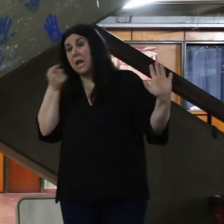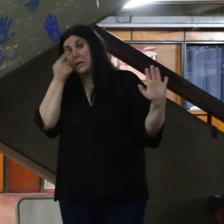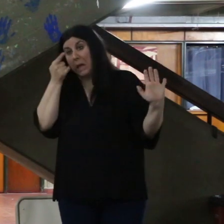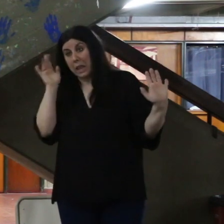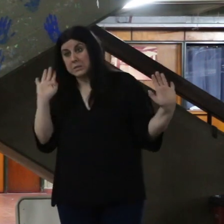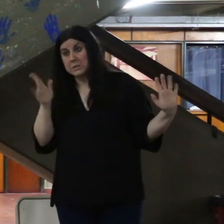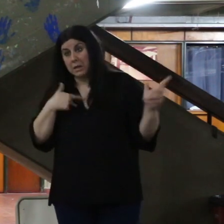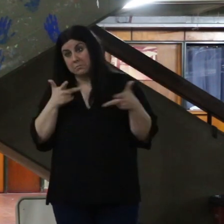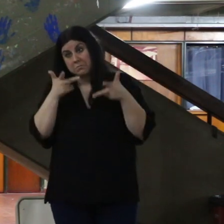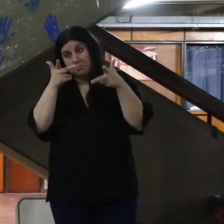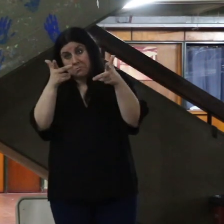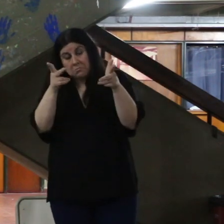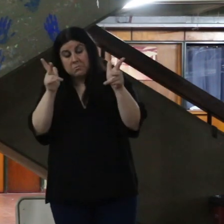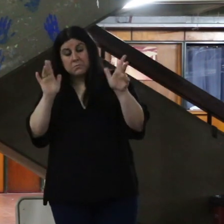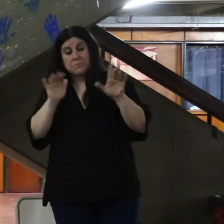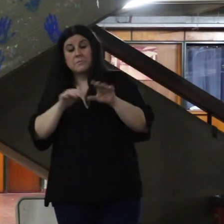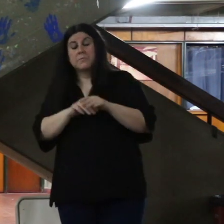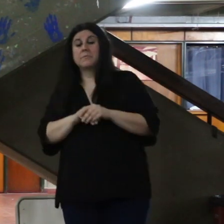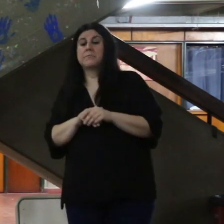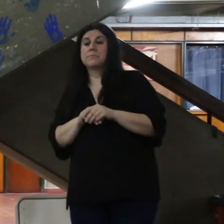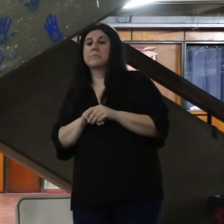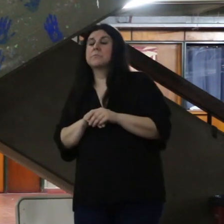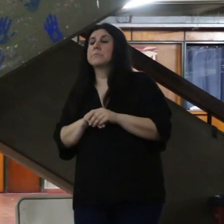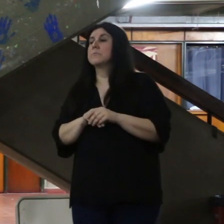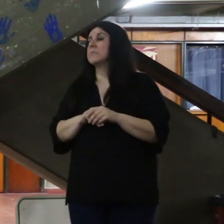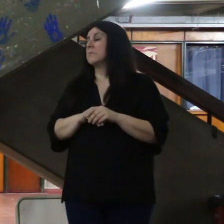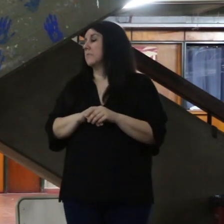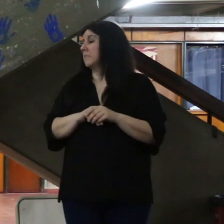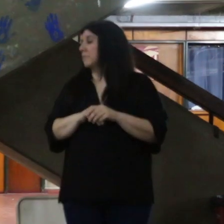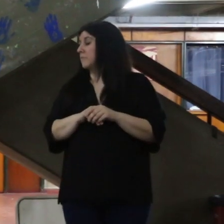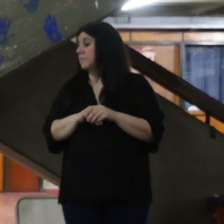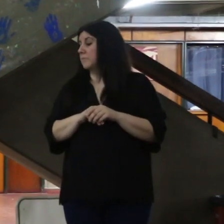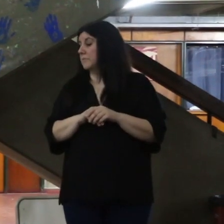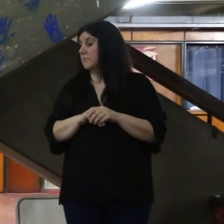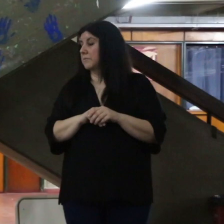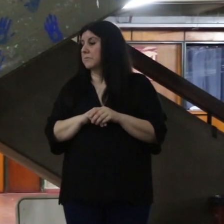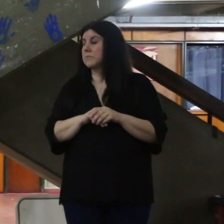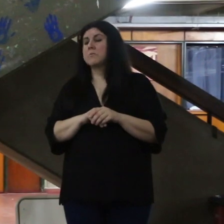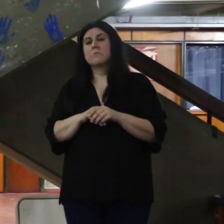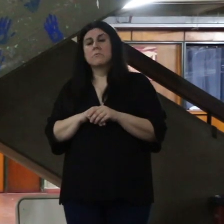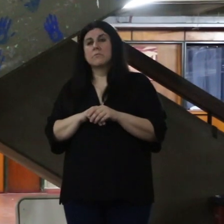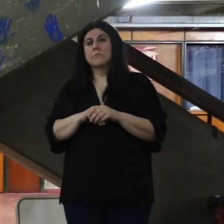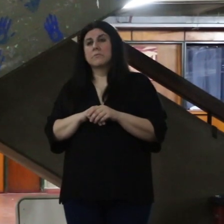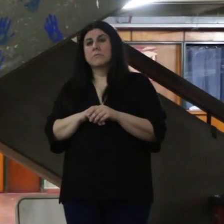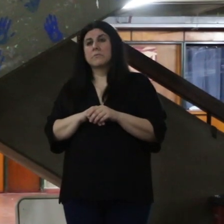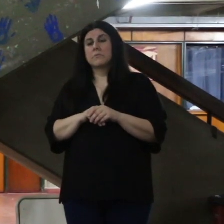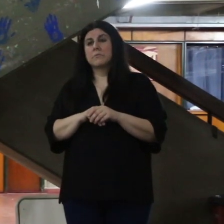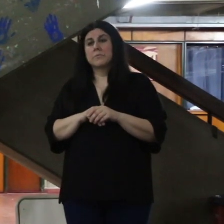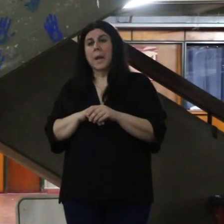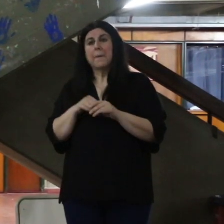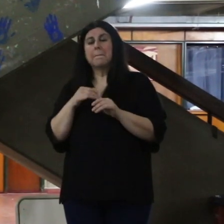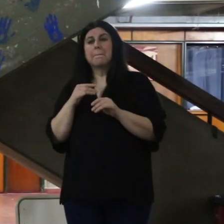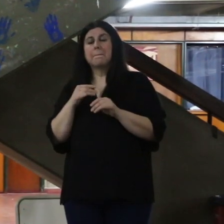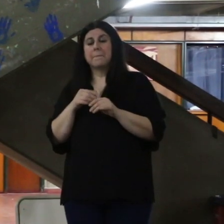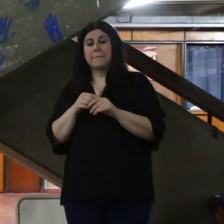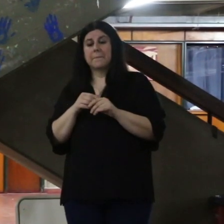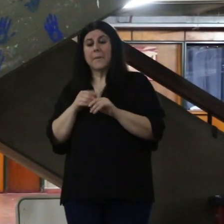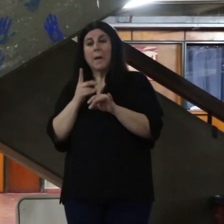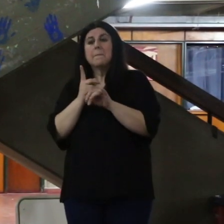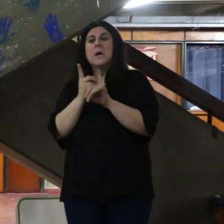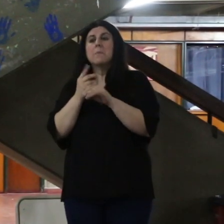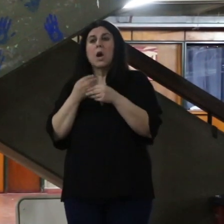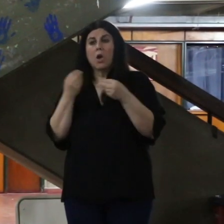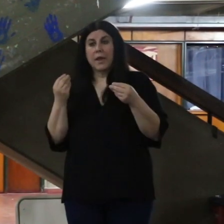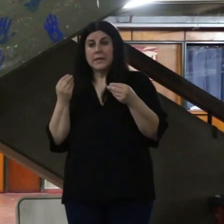un piso, ¿sí?, en esta charla, que tiene que ver primero con ver